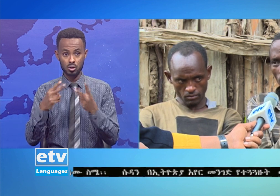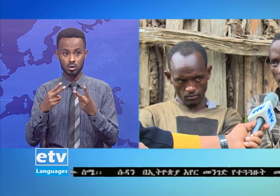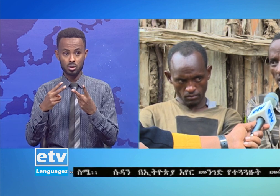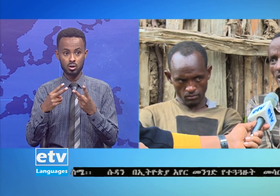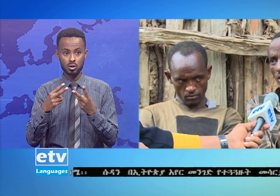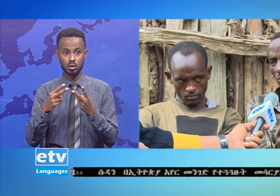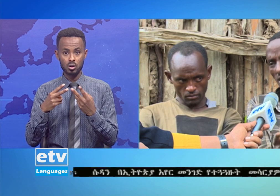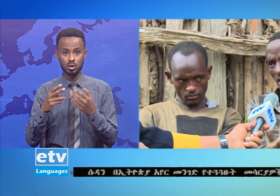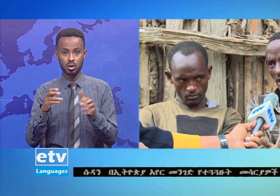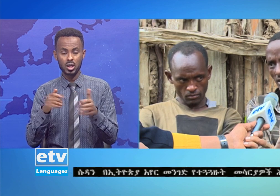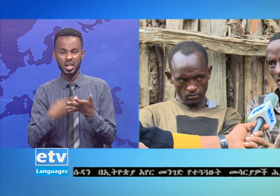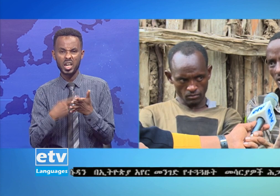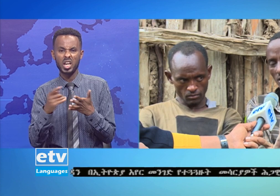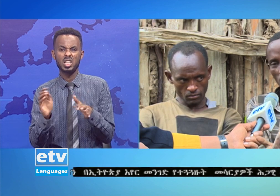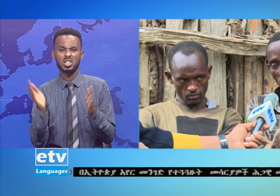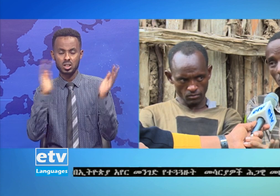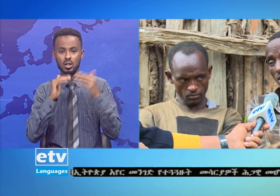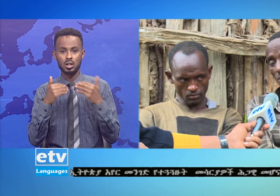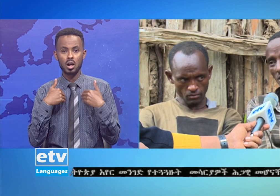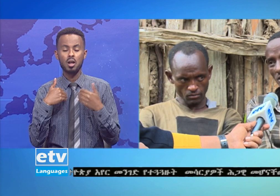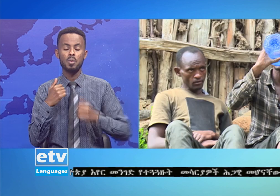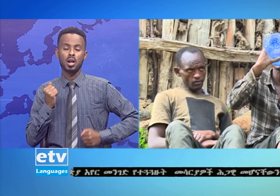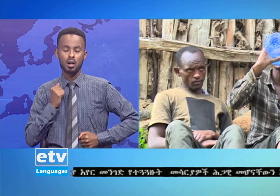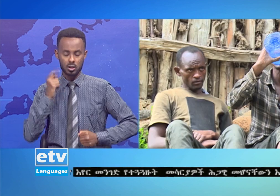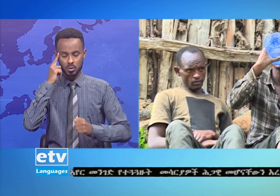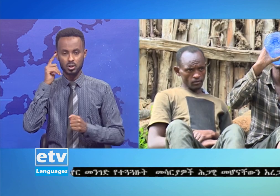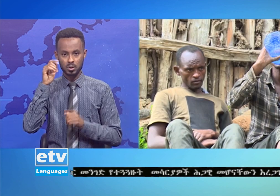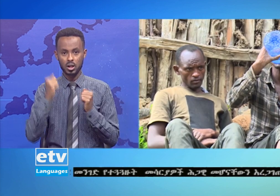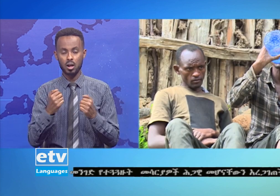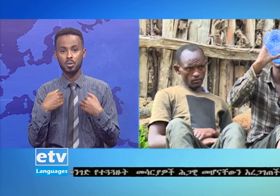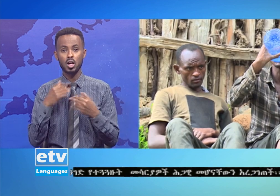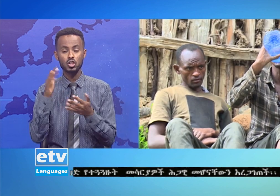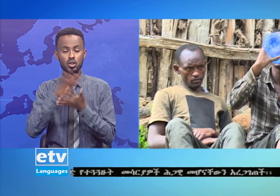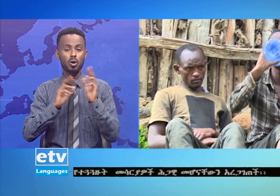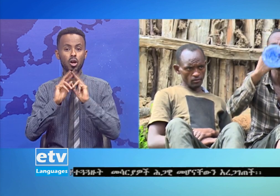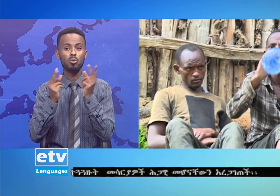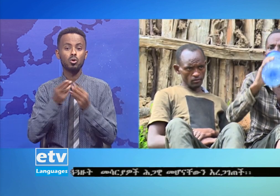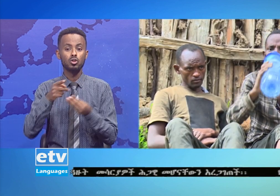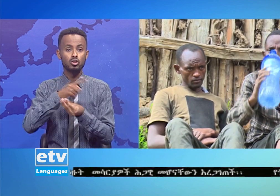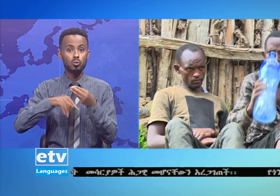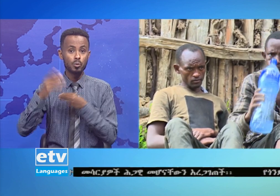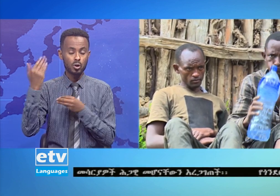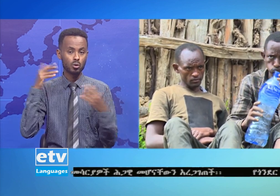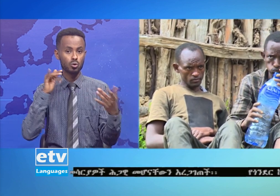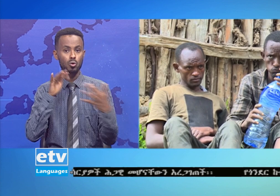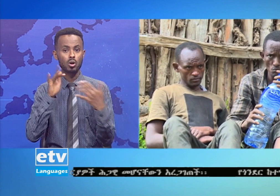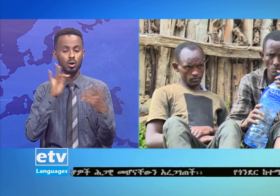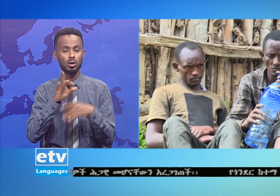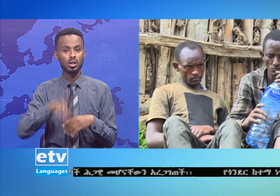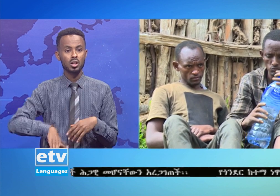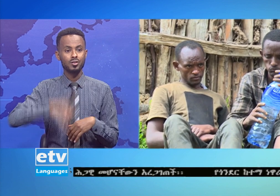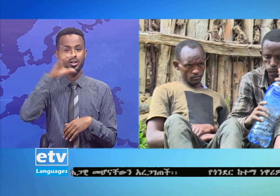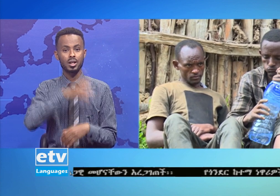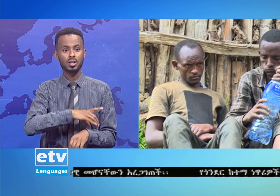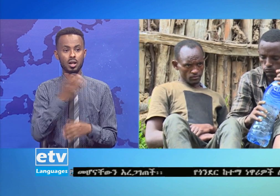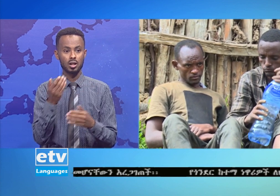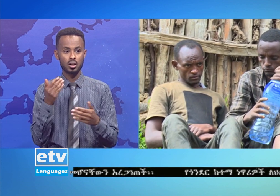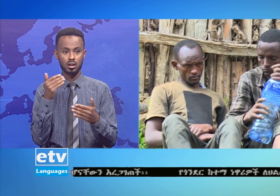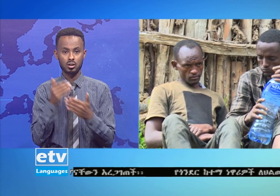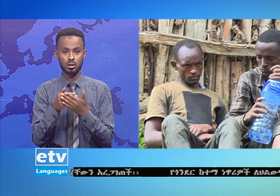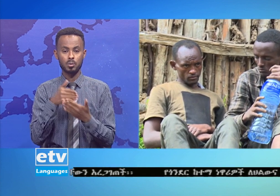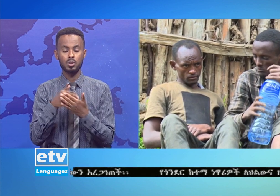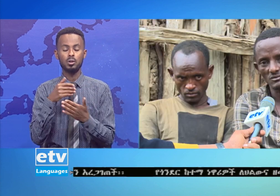እንዴት ርኅራኄ እንዳለው መከላከያችን ማሰብ አለበት። አሸባሪ ቡድኑ ሰሞኑን በነበሩት ውጊያዎች ከፍተኛ ኪሳራ